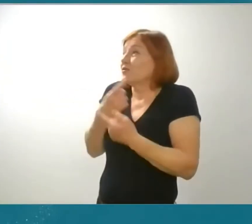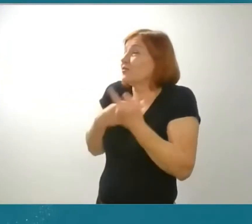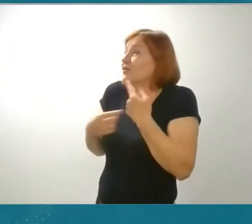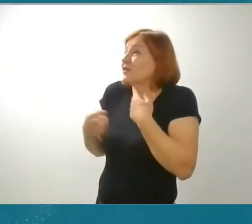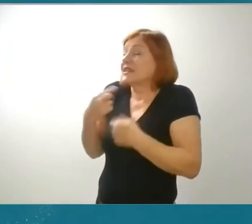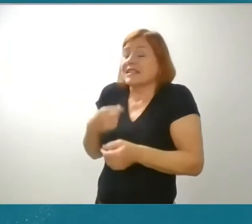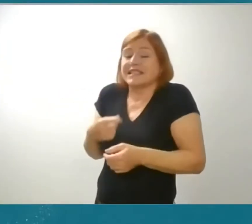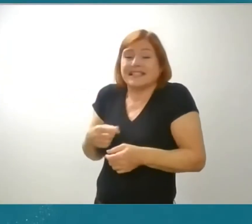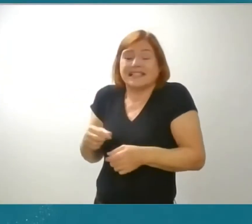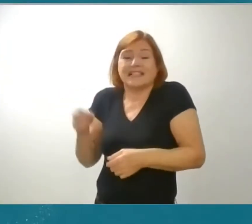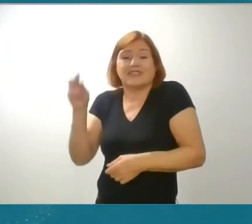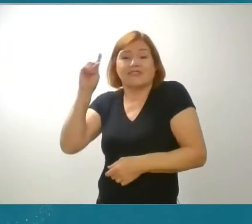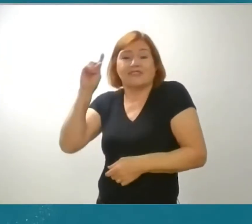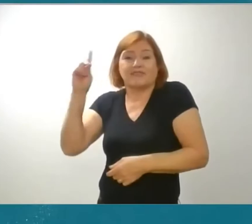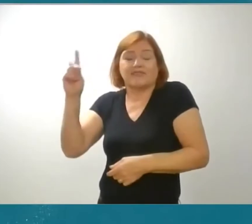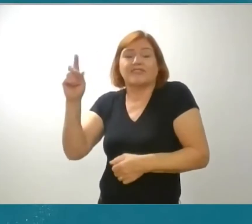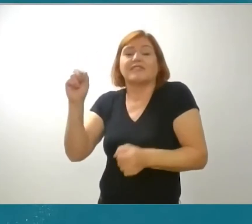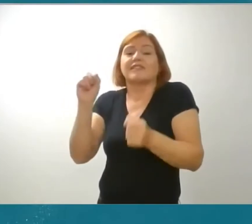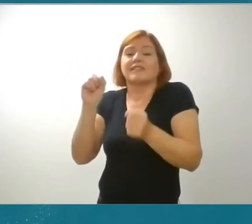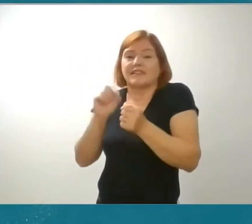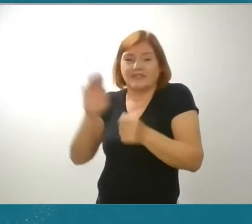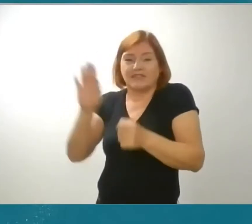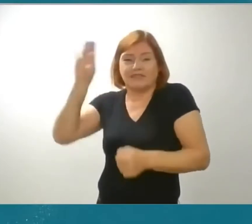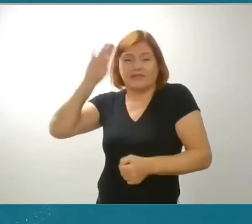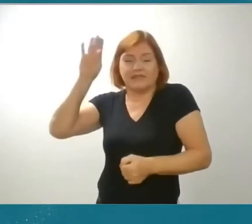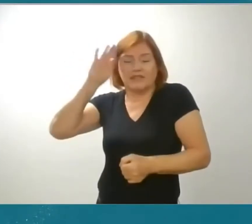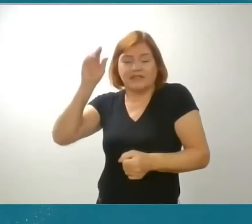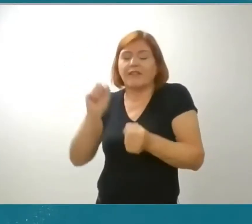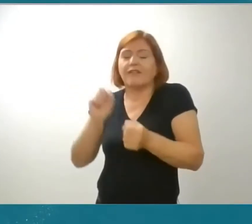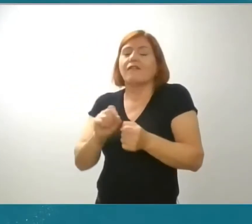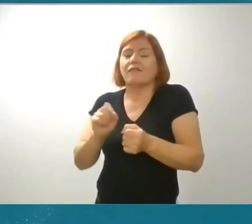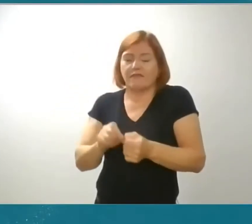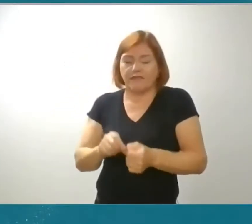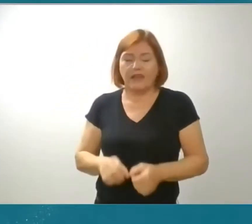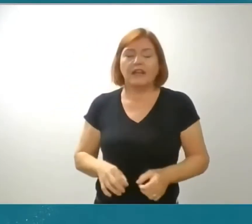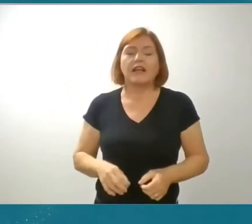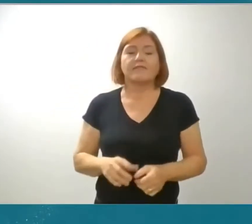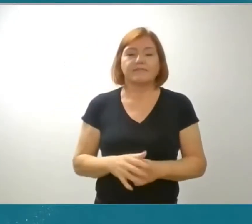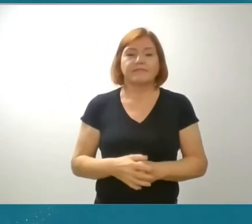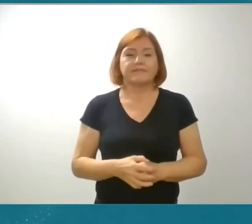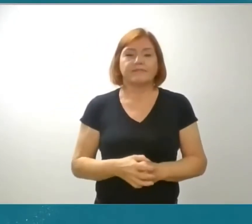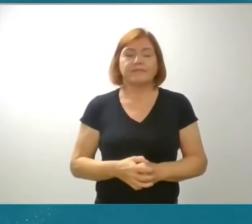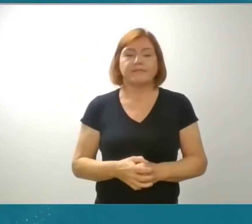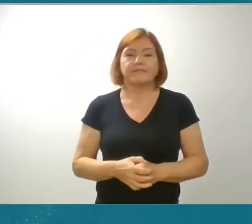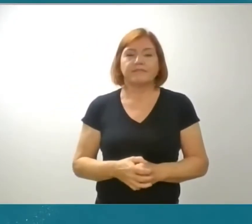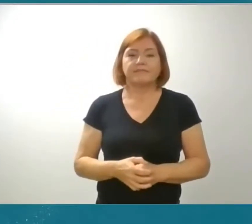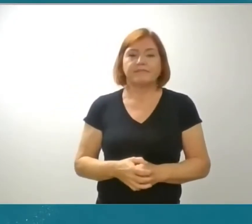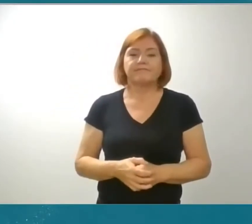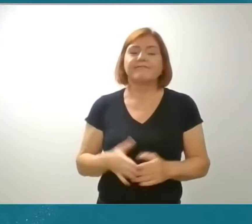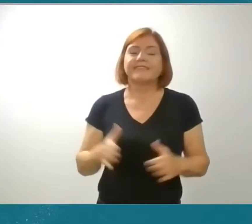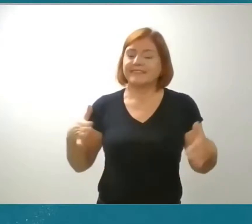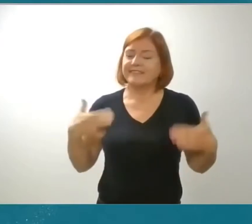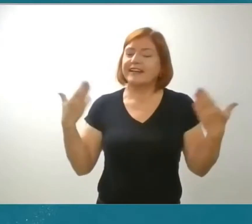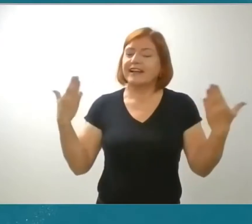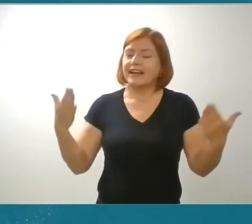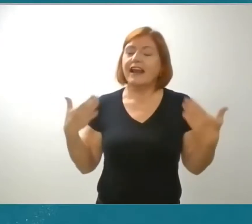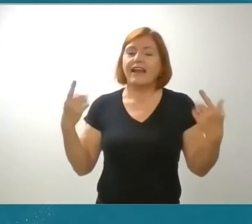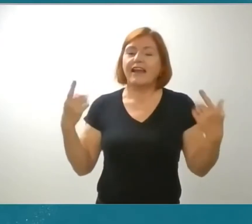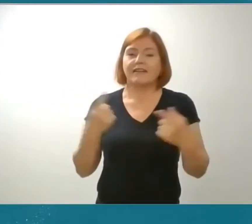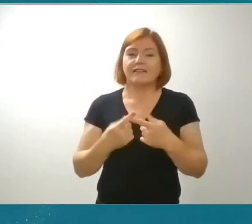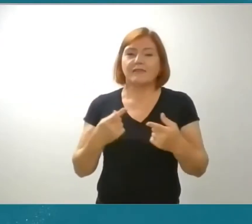cetro do seu opressor, como no dia dos midianitas. Porque toda bota com que